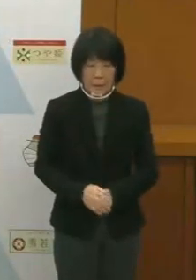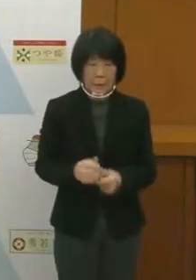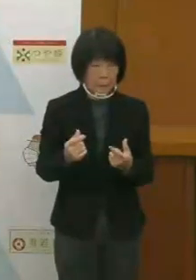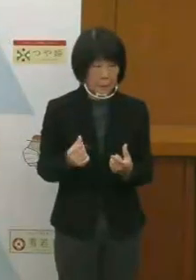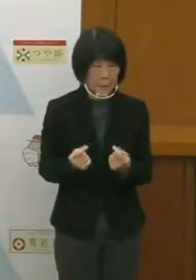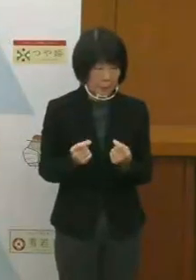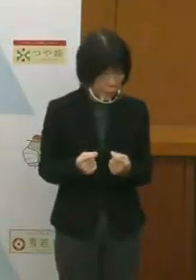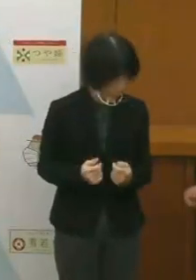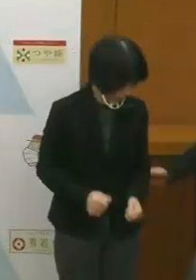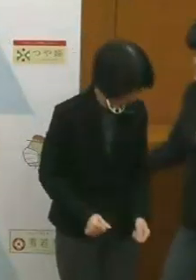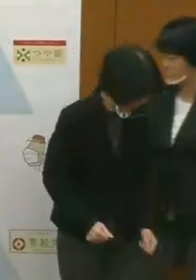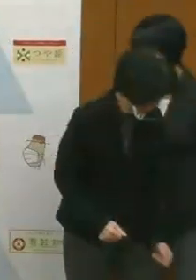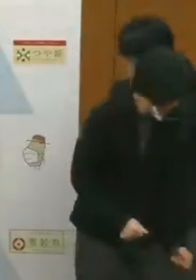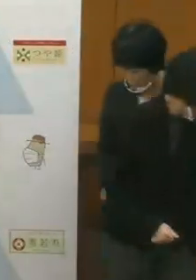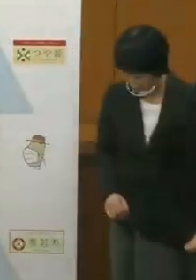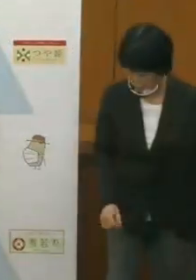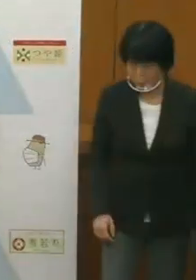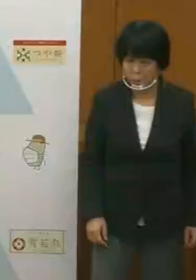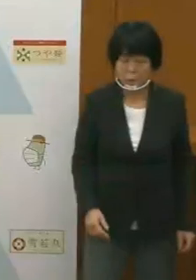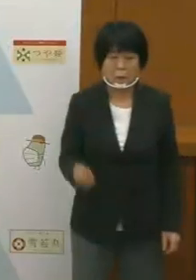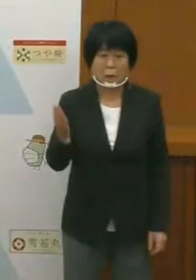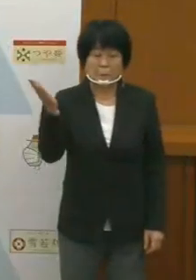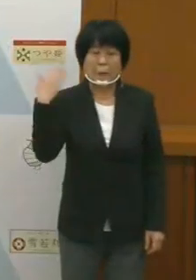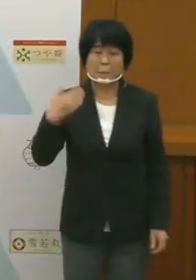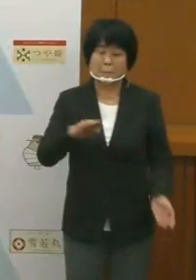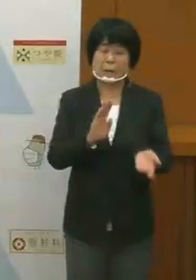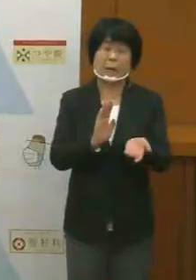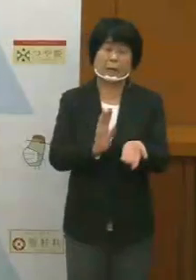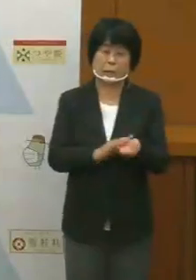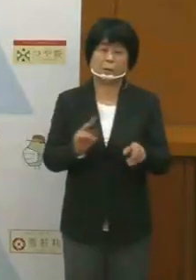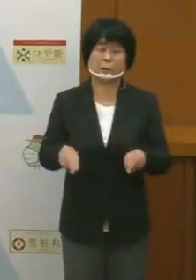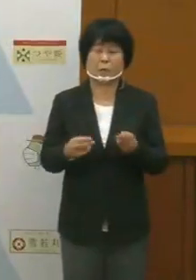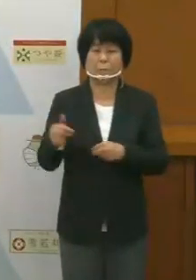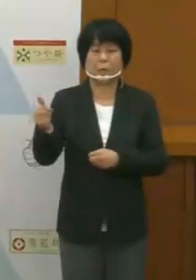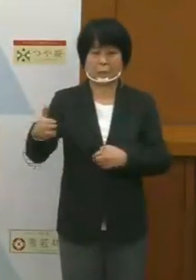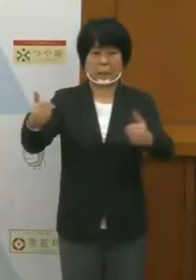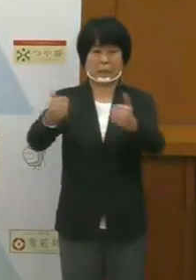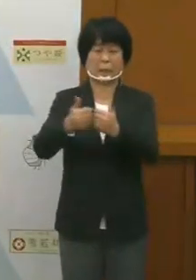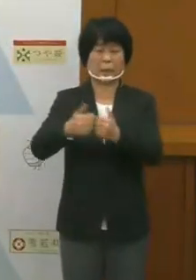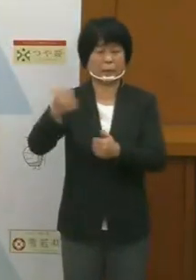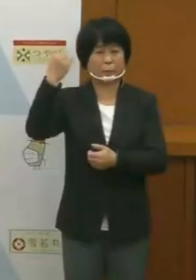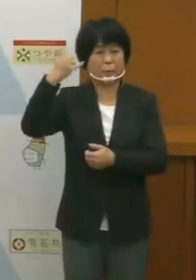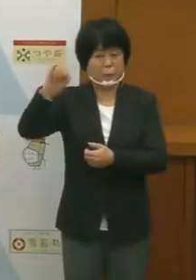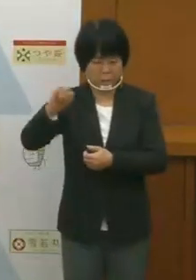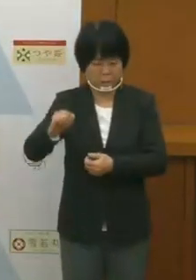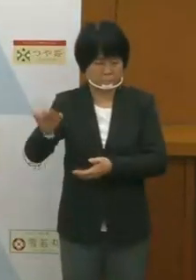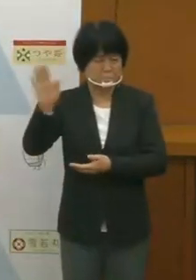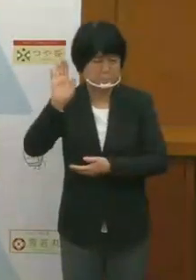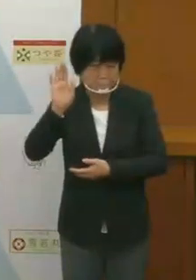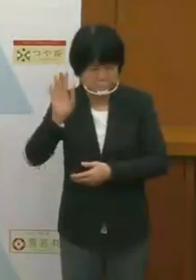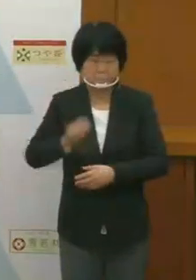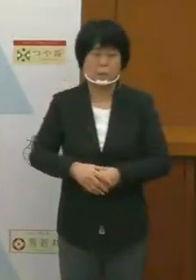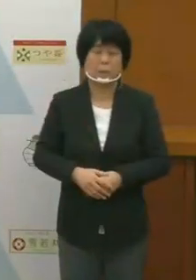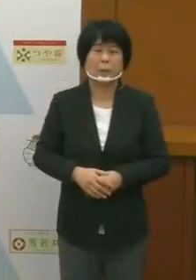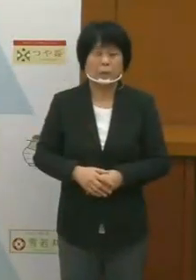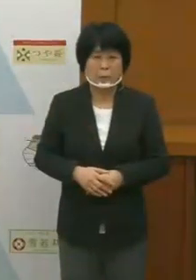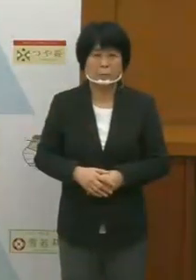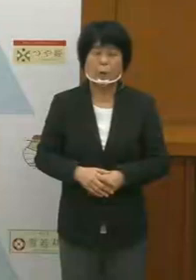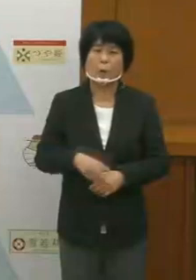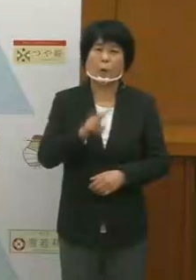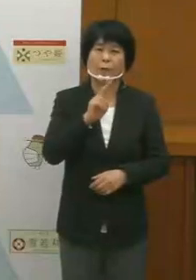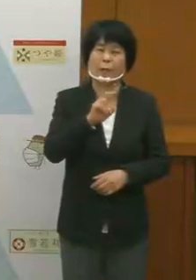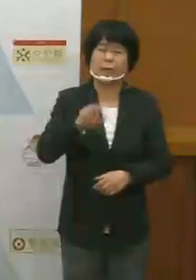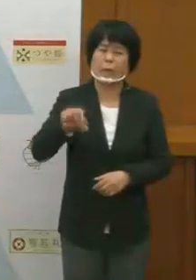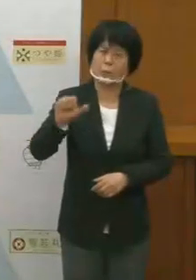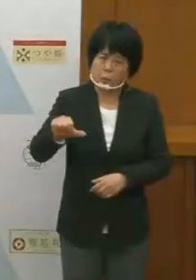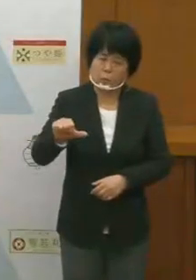ね、先般はの医療専門者会議のご意見を お伺いしまして、もう 2.5